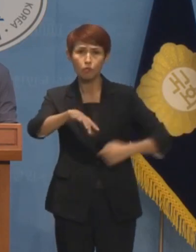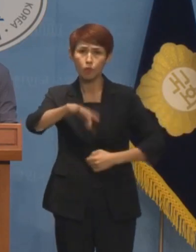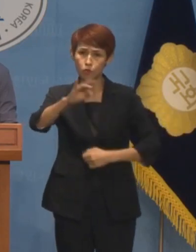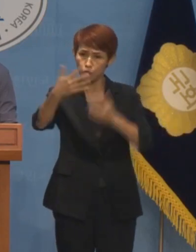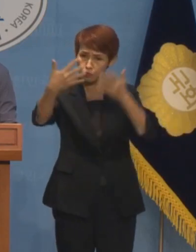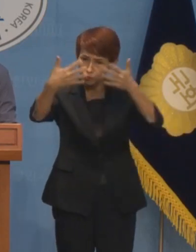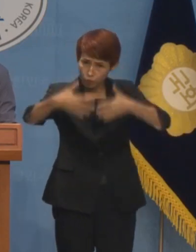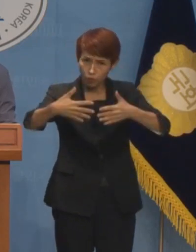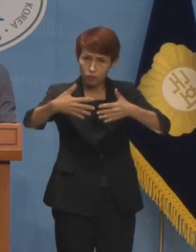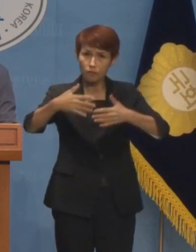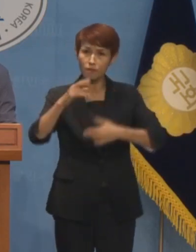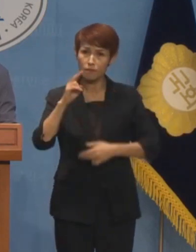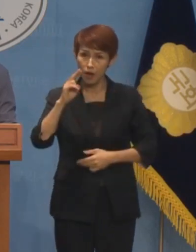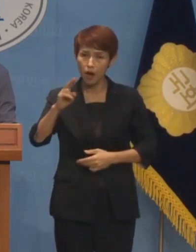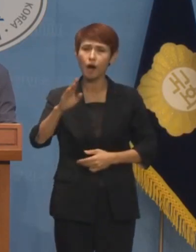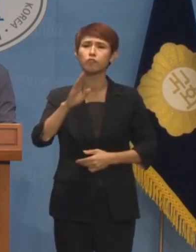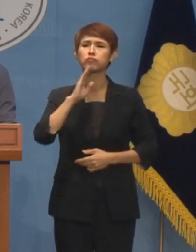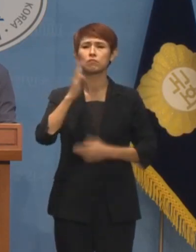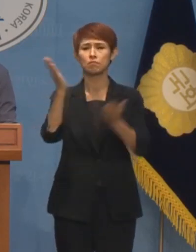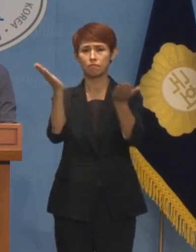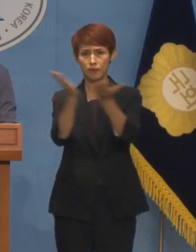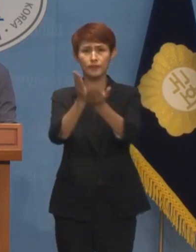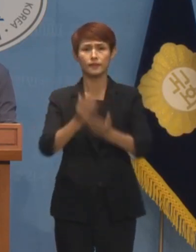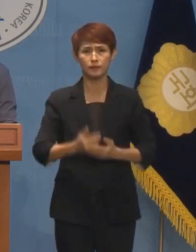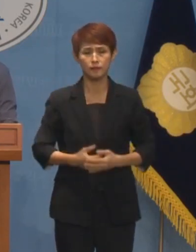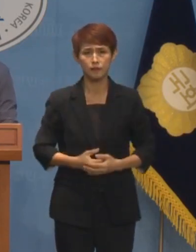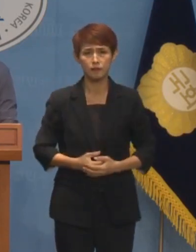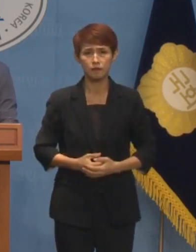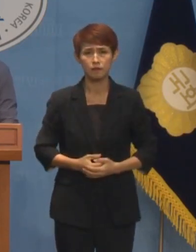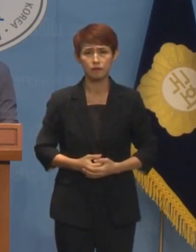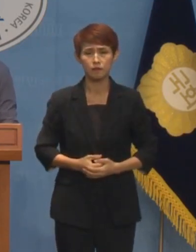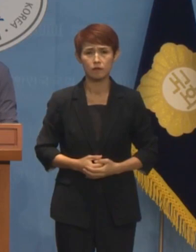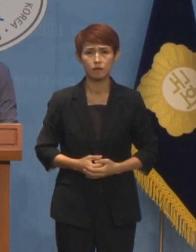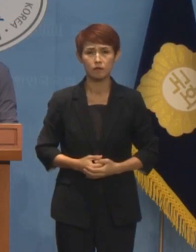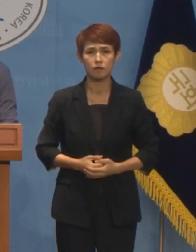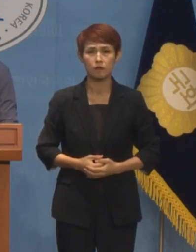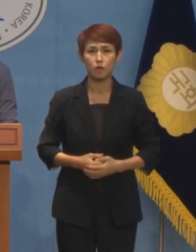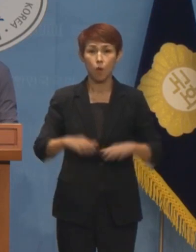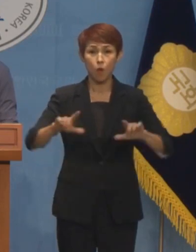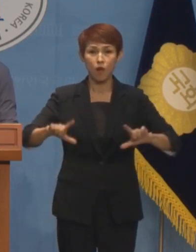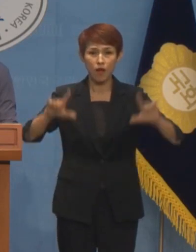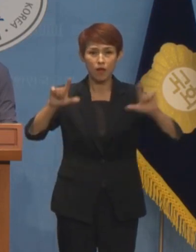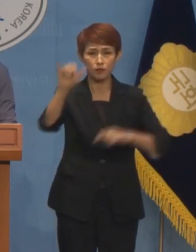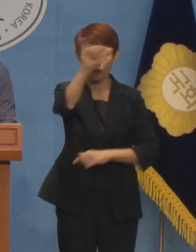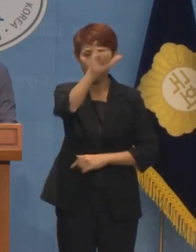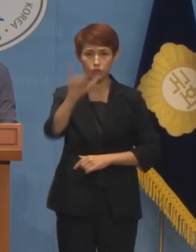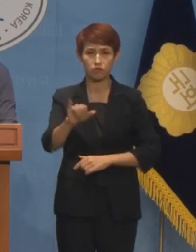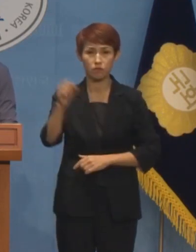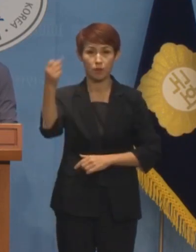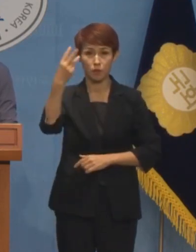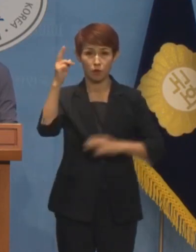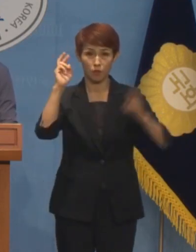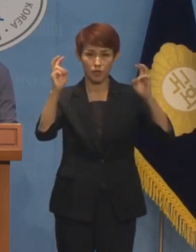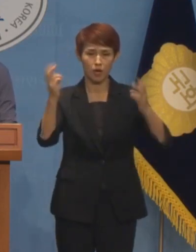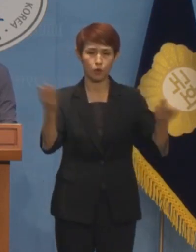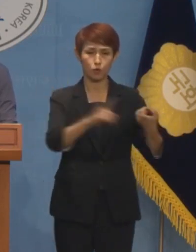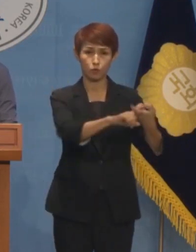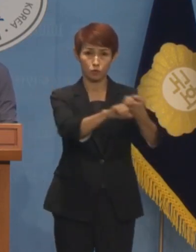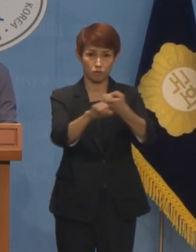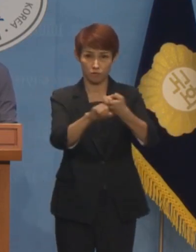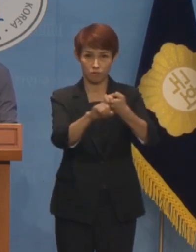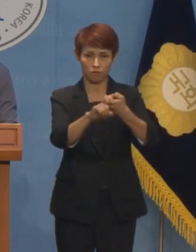전제되어야 기본 이치에 맞는 것 아니겠습니까? 올해 전국 삼성전자 노동조합은 사상